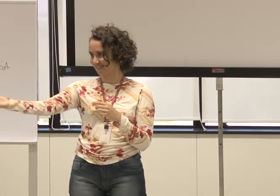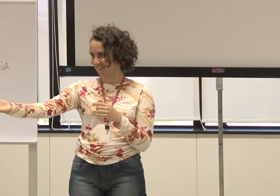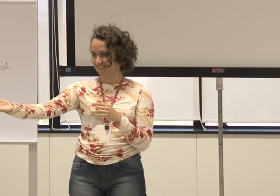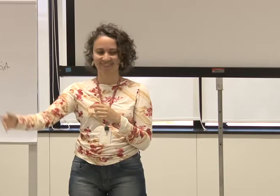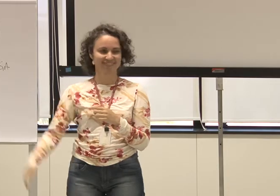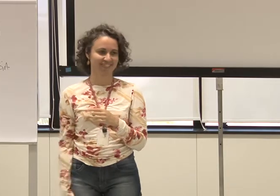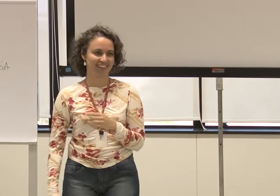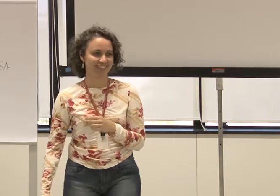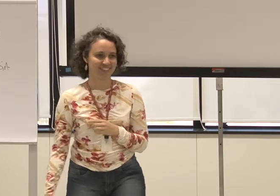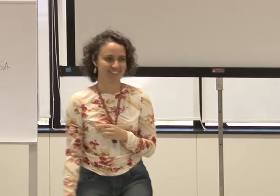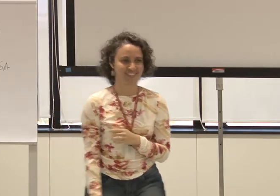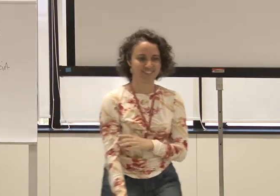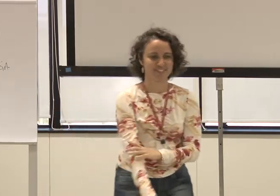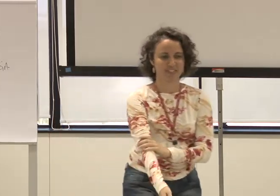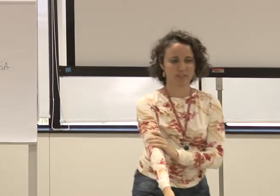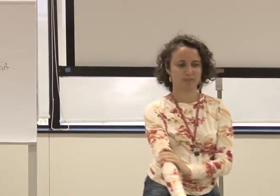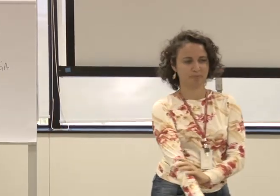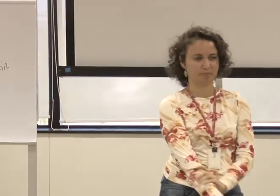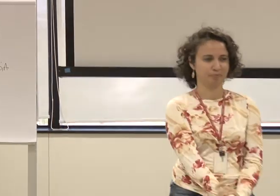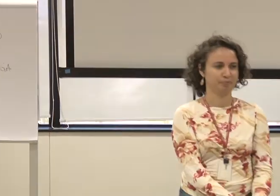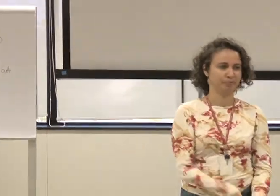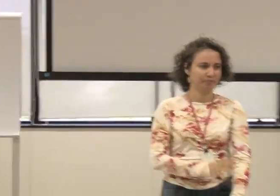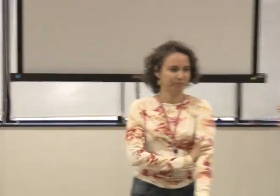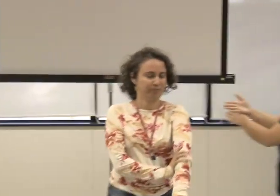Travou. Travou, né? A porta travou.